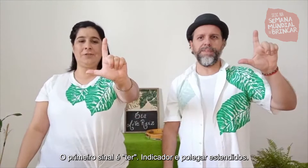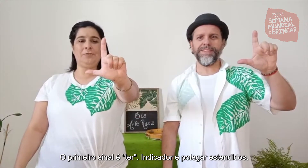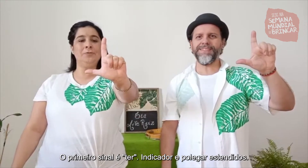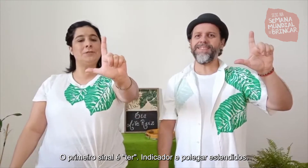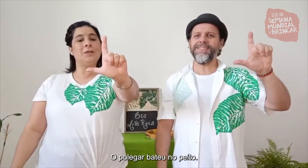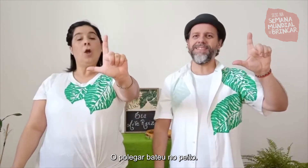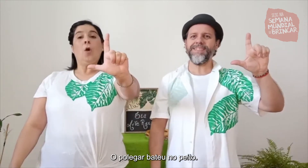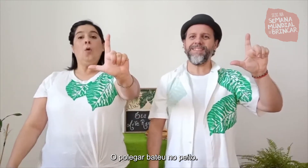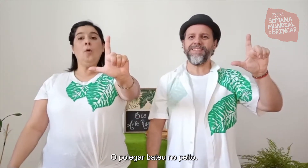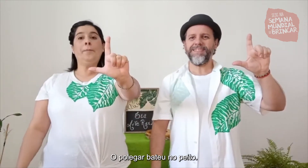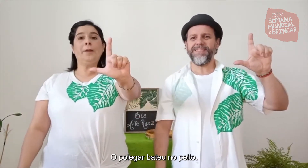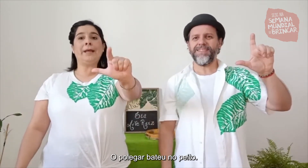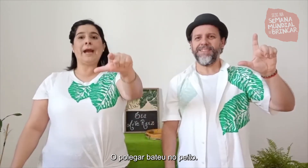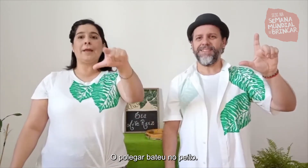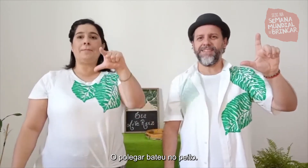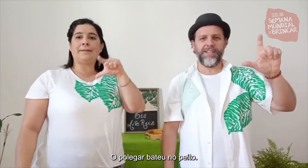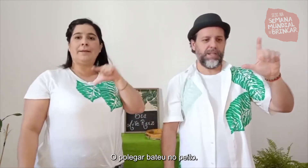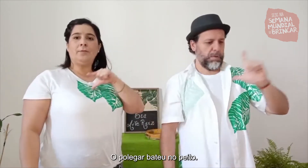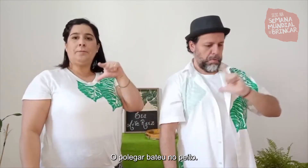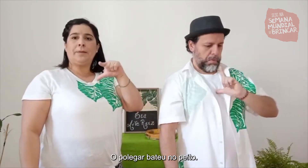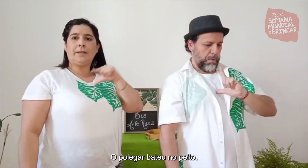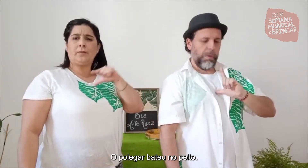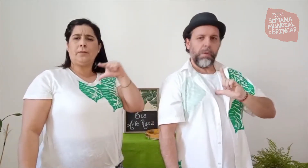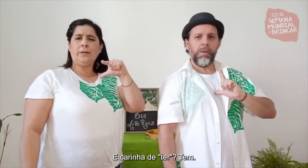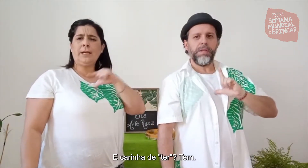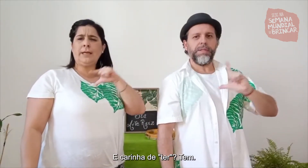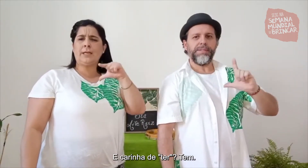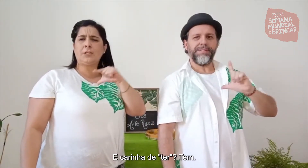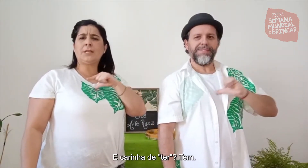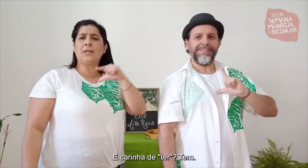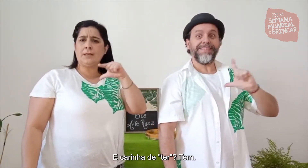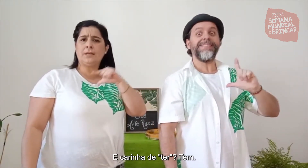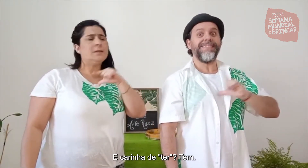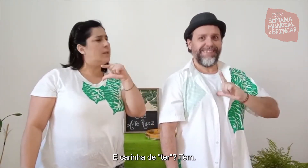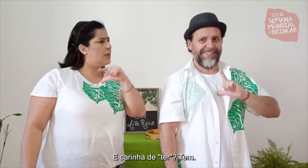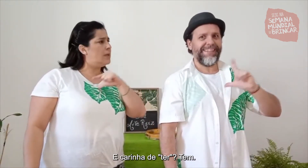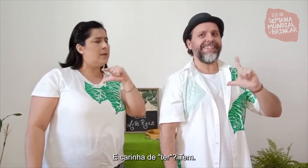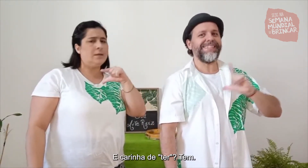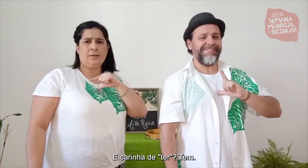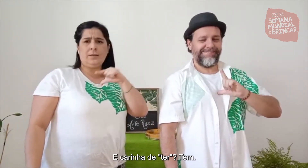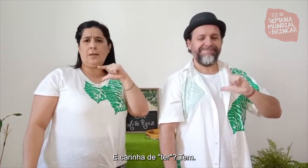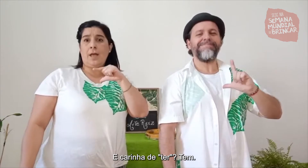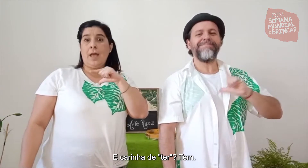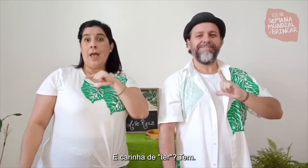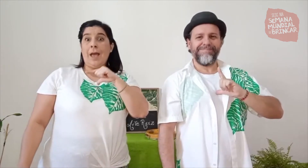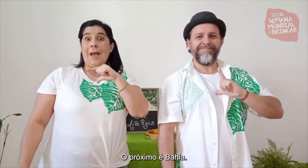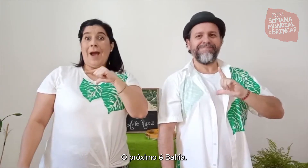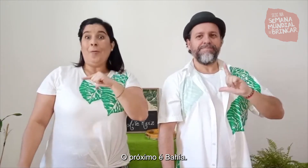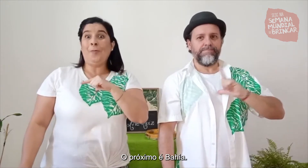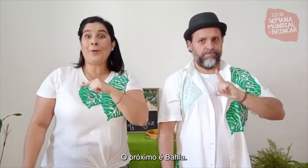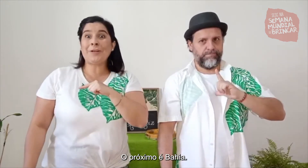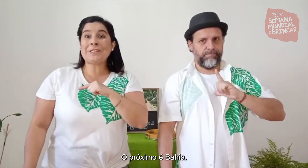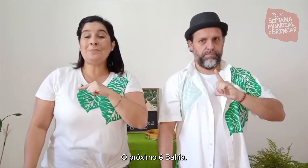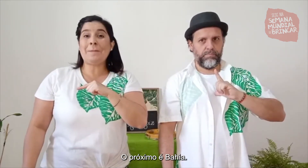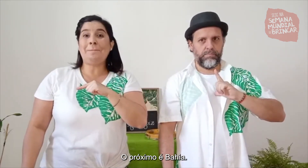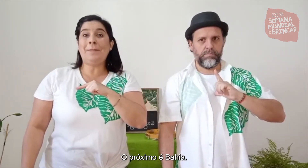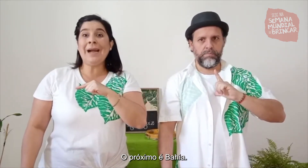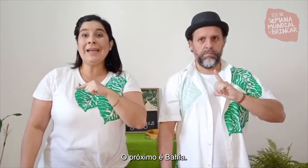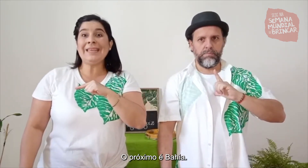estendidos ou polegar bateu no peito. E a carinha de ter? Tem. O próximo é